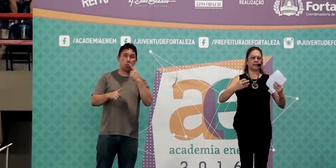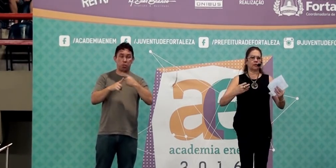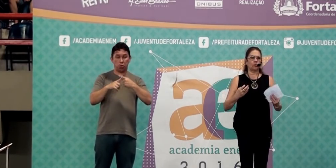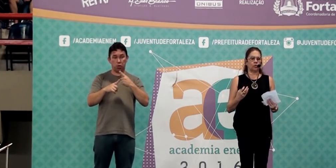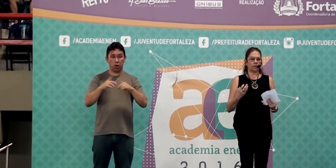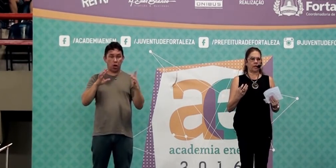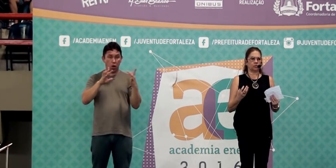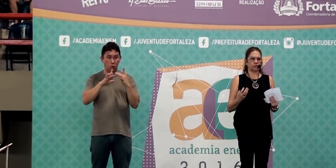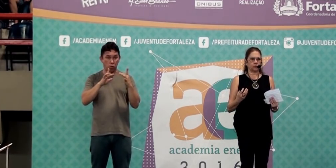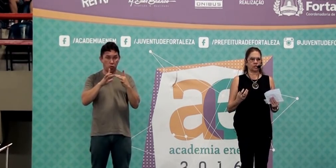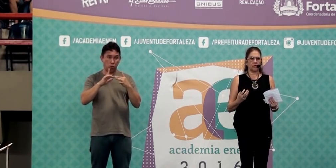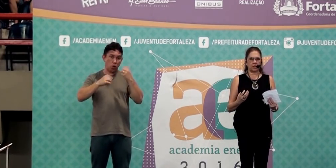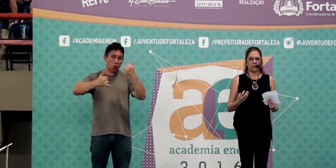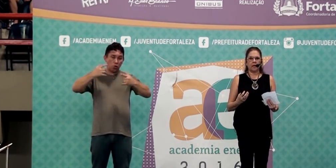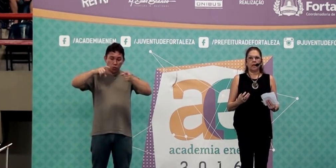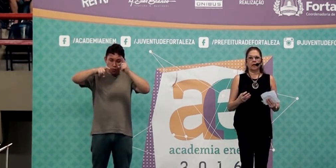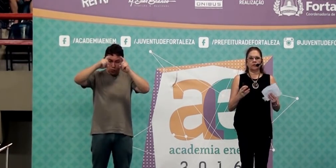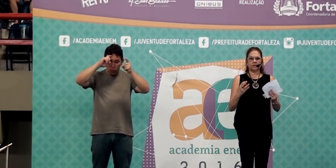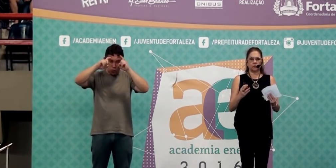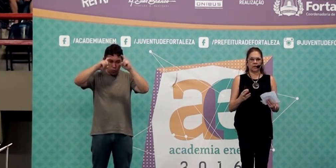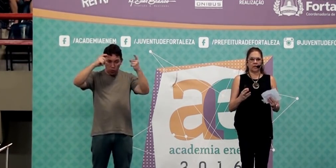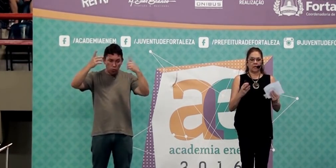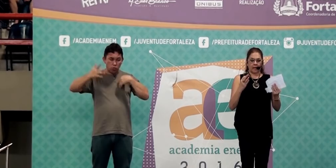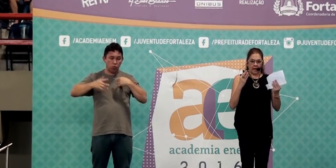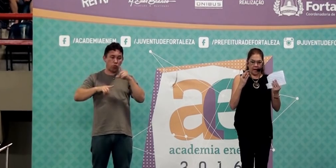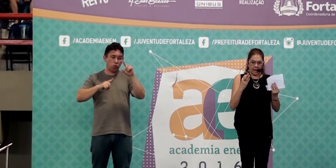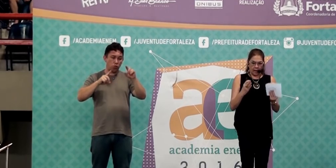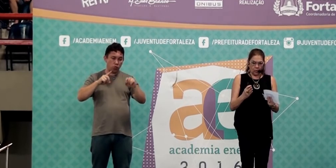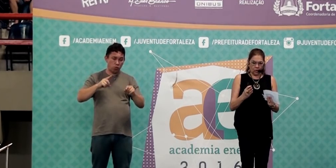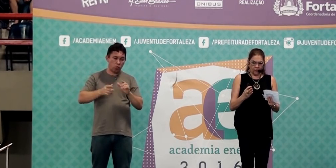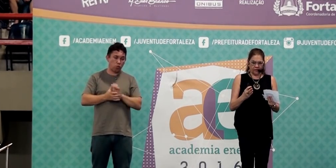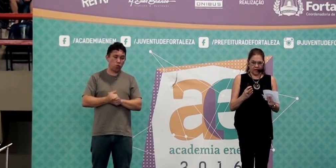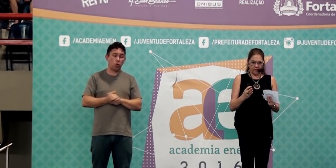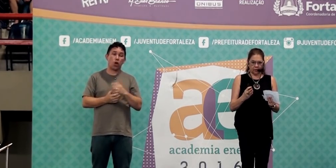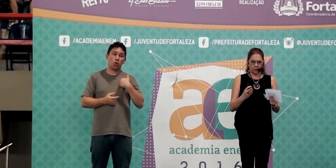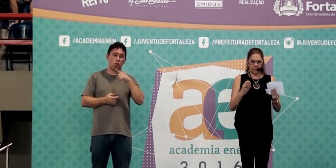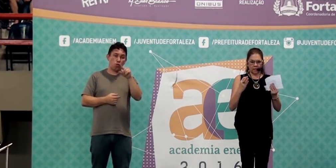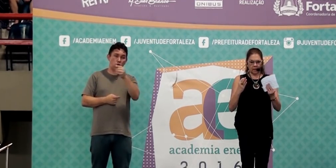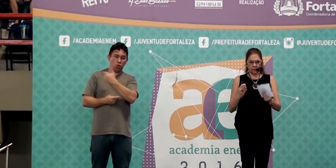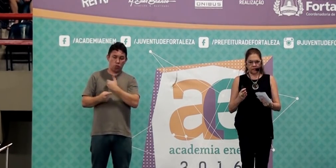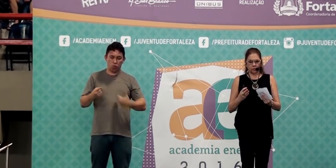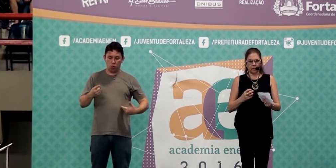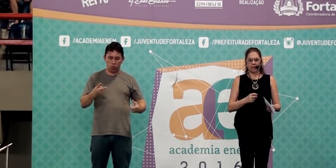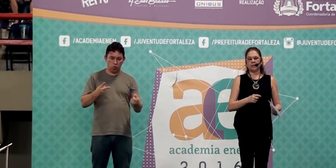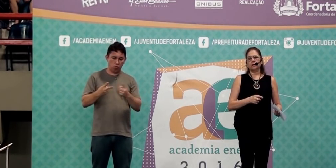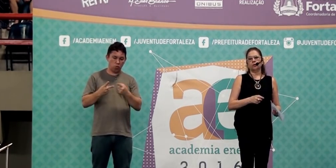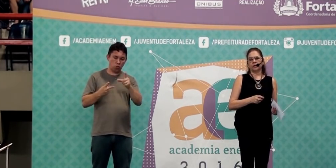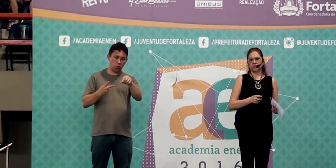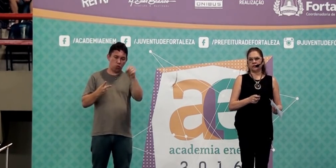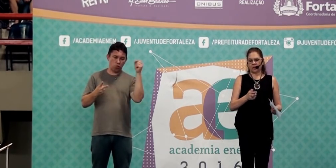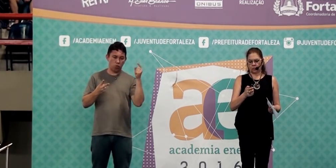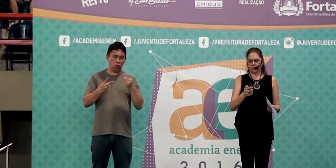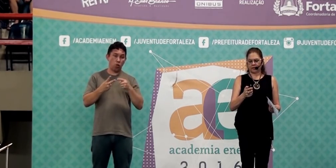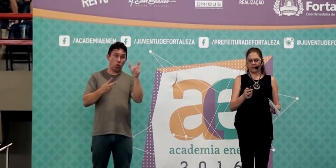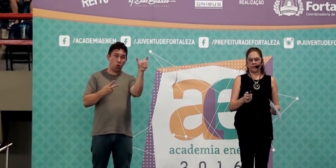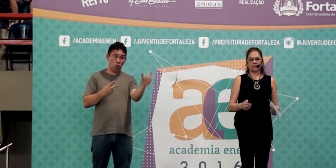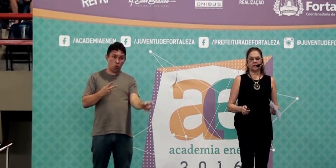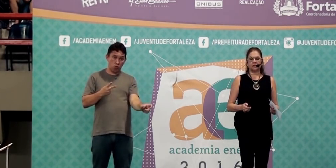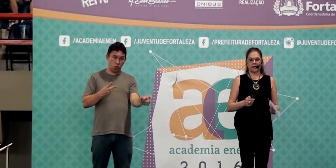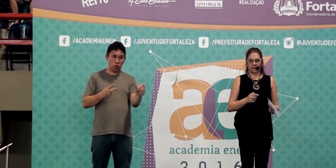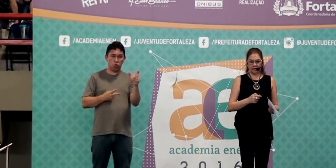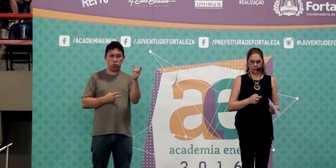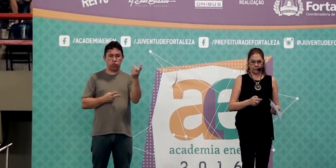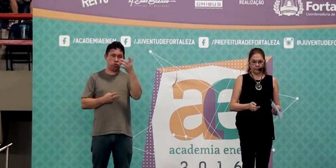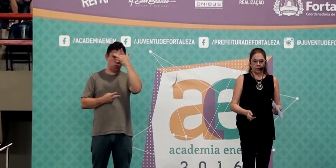uma relação com o que eu discuti, eu escolhi o governo e eu escolhi o indivíduo, através